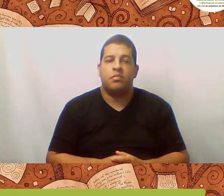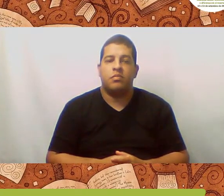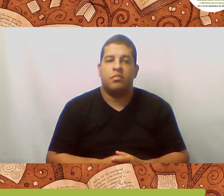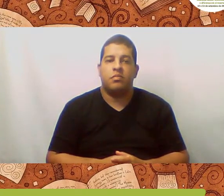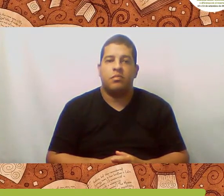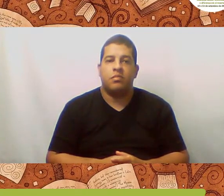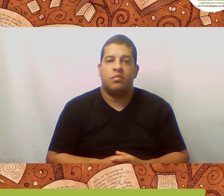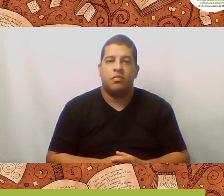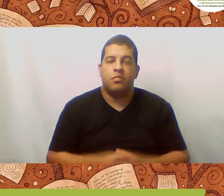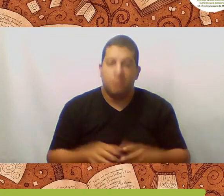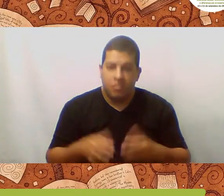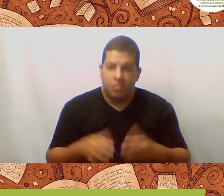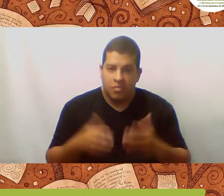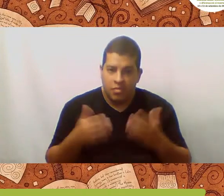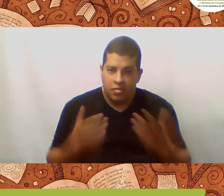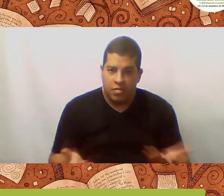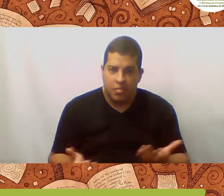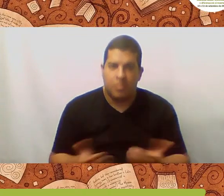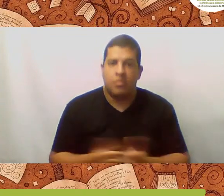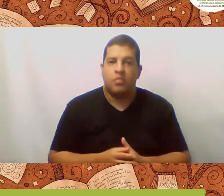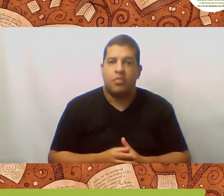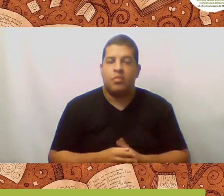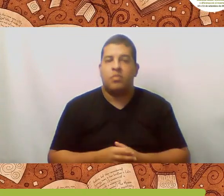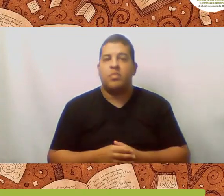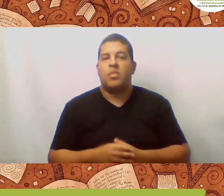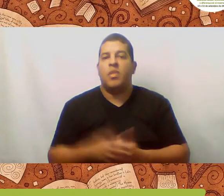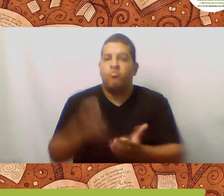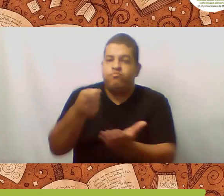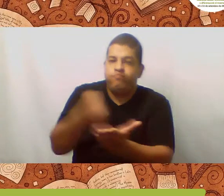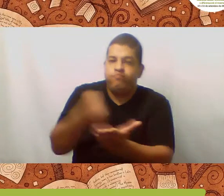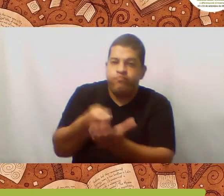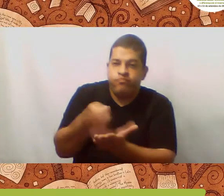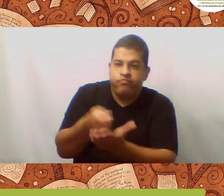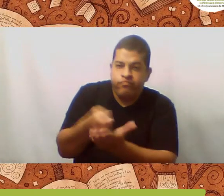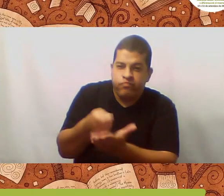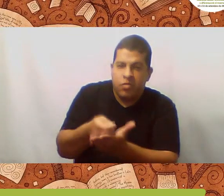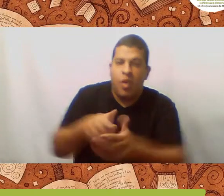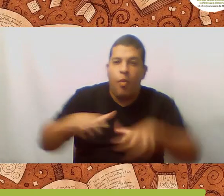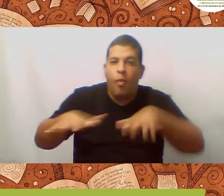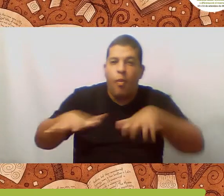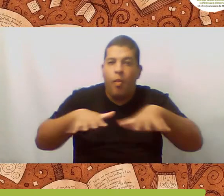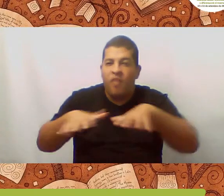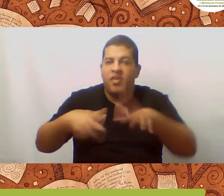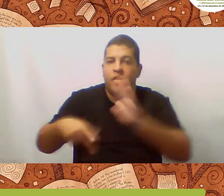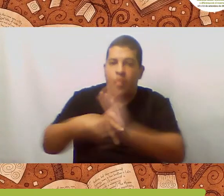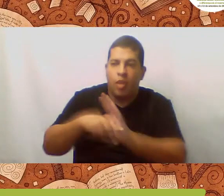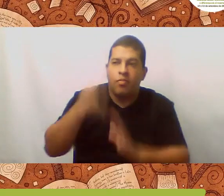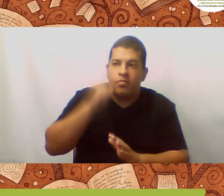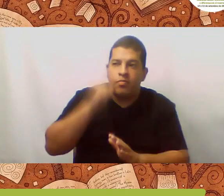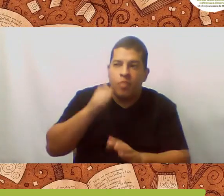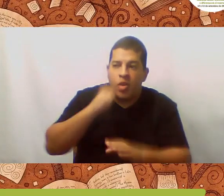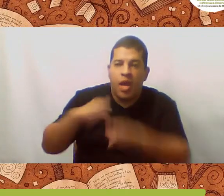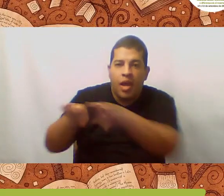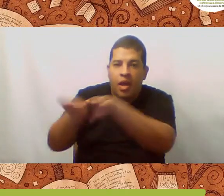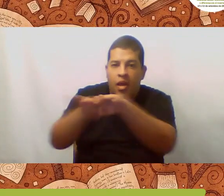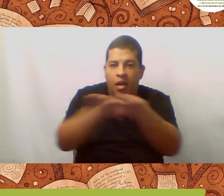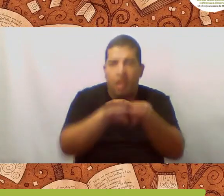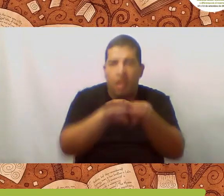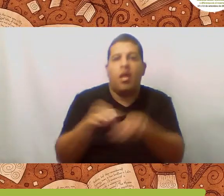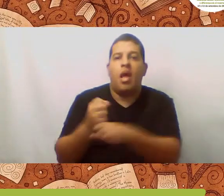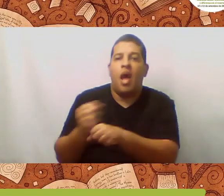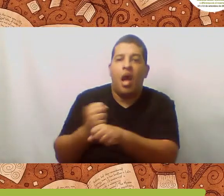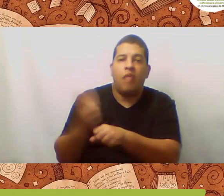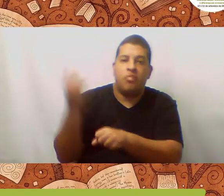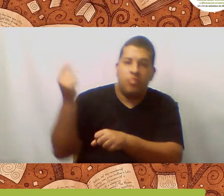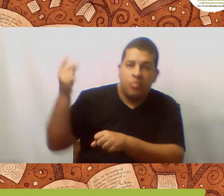camisa de força, é bom que se diga, né, que o movimento feminista igualitário dos anos 50 se insubordinou,